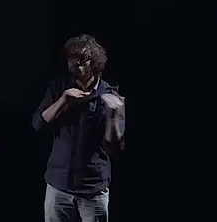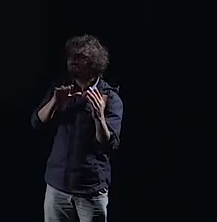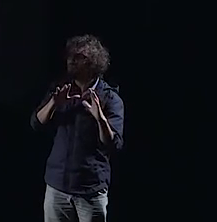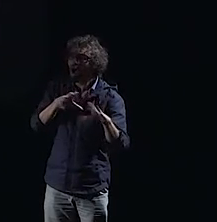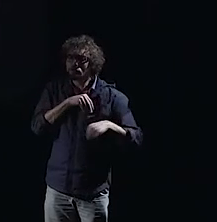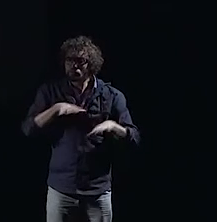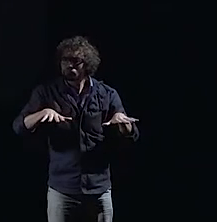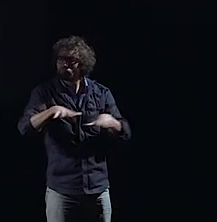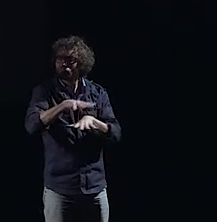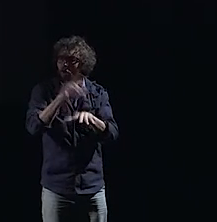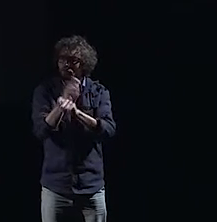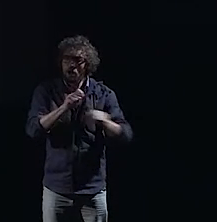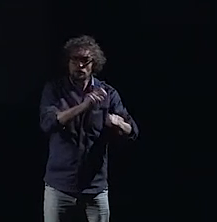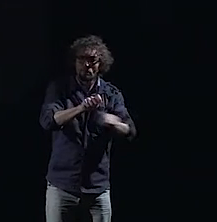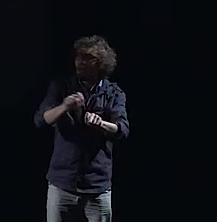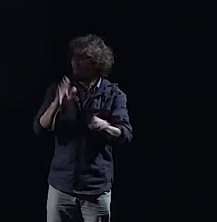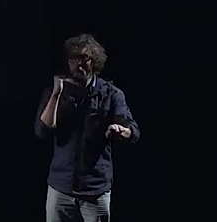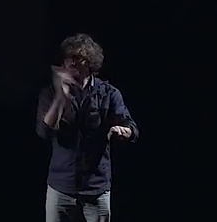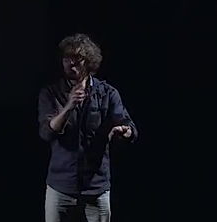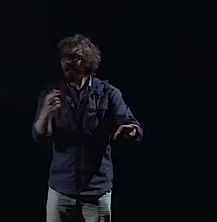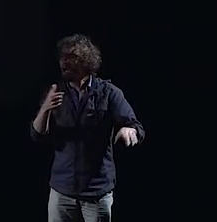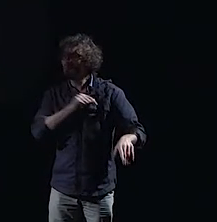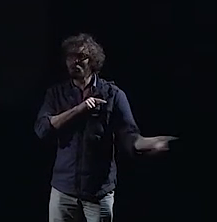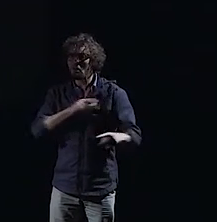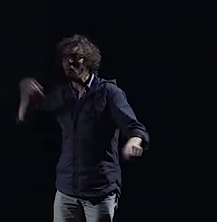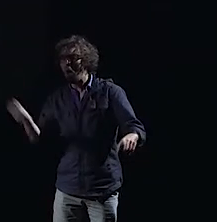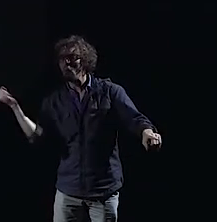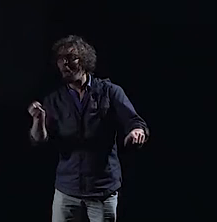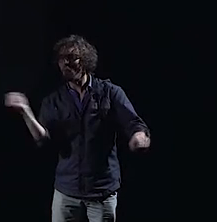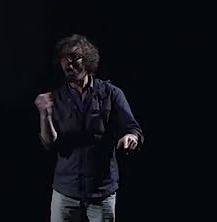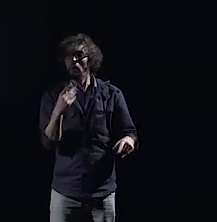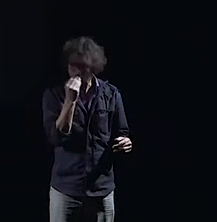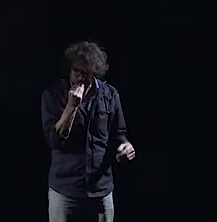On est assez intelligent pour le savoir entre nous. On est assez intelligent pour de savoir que, tiens,